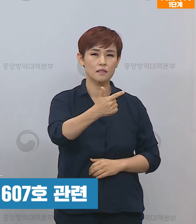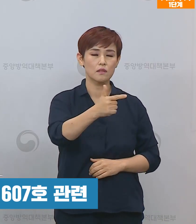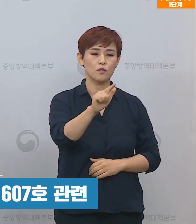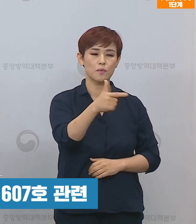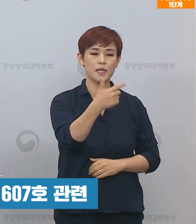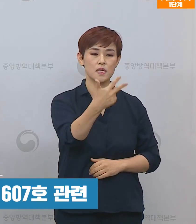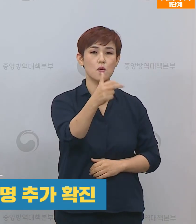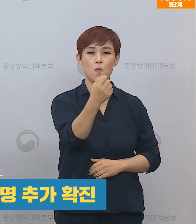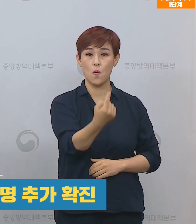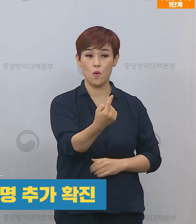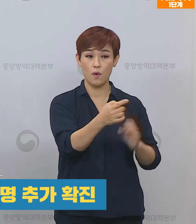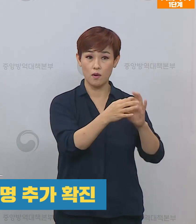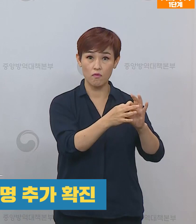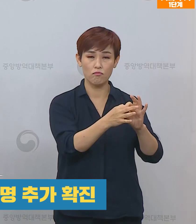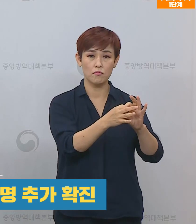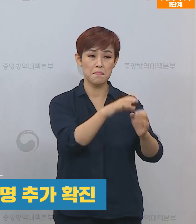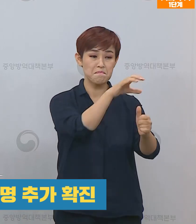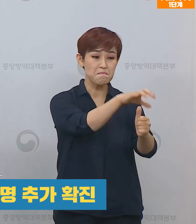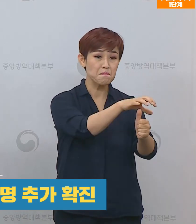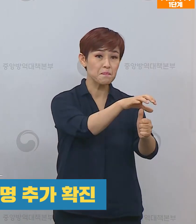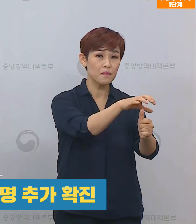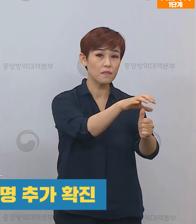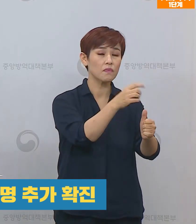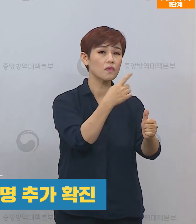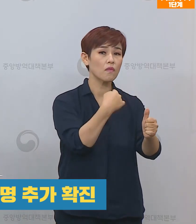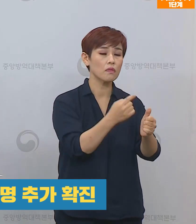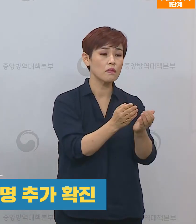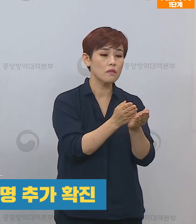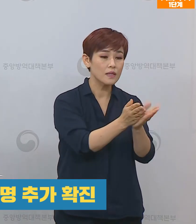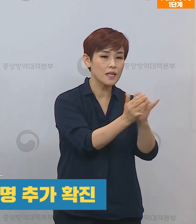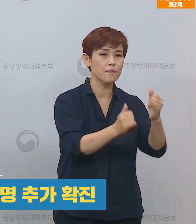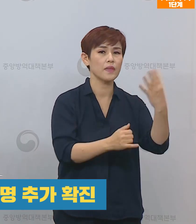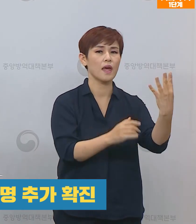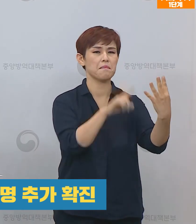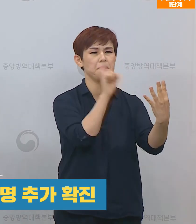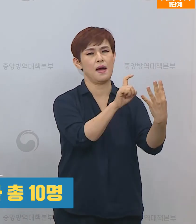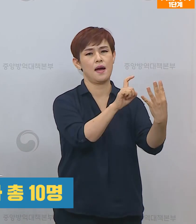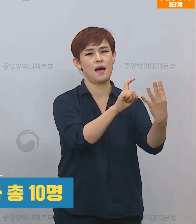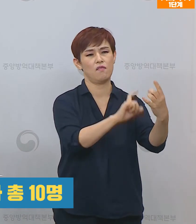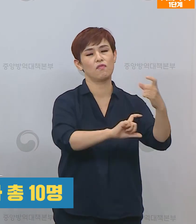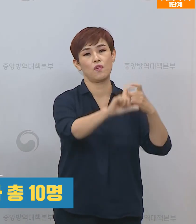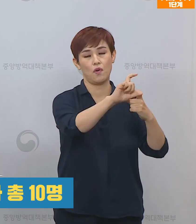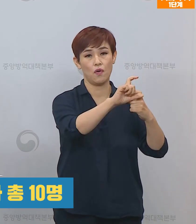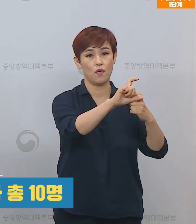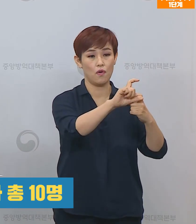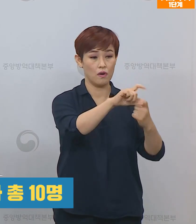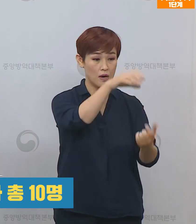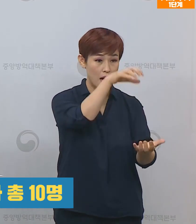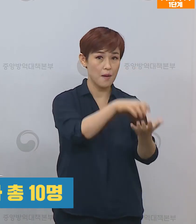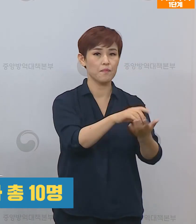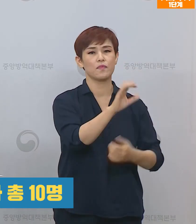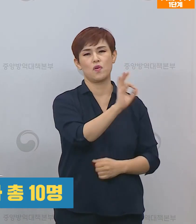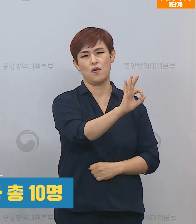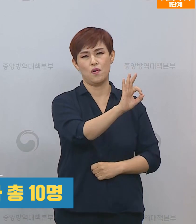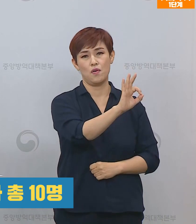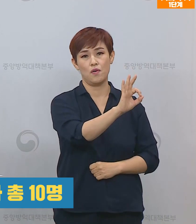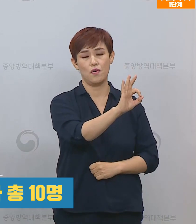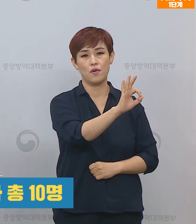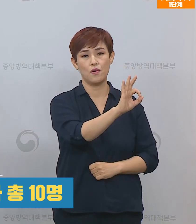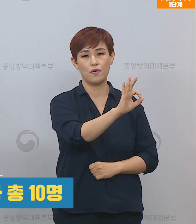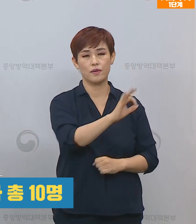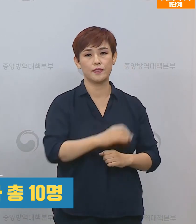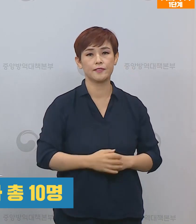607호와 관련해서 격리 중이던 선원 4명이 추가로 확진되어서 현재까지 총 10명의 누적